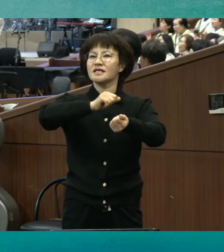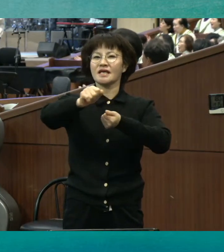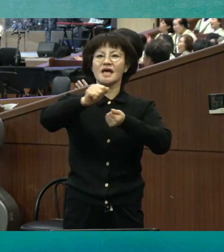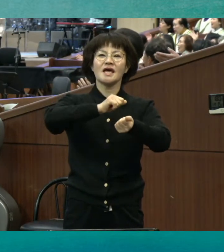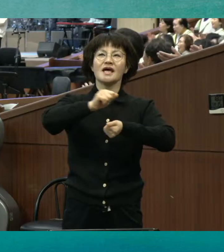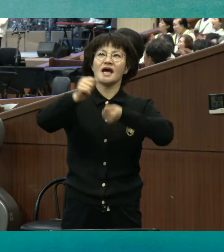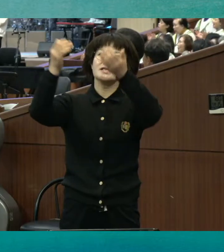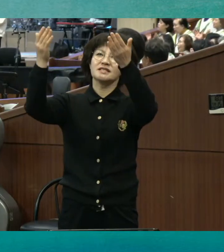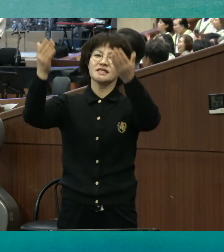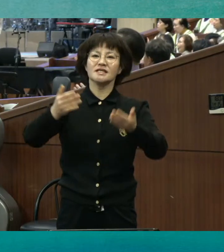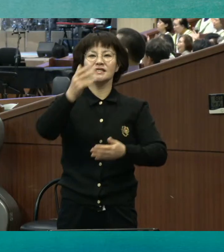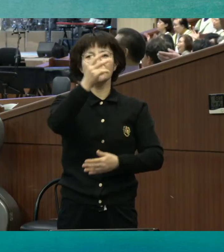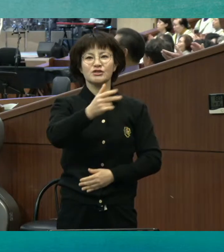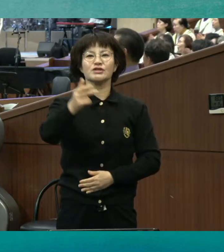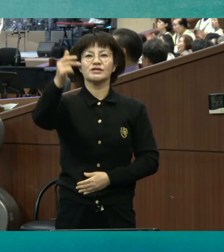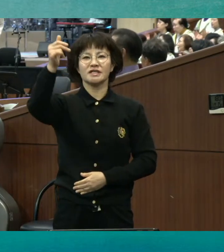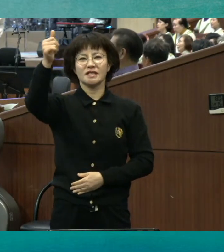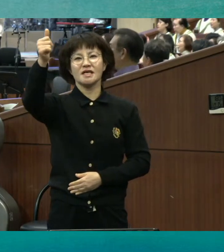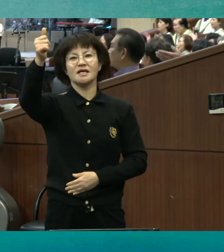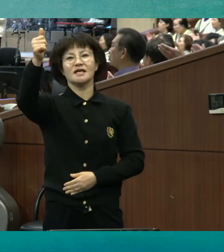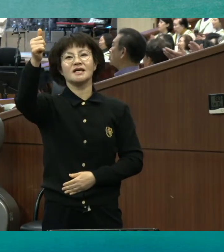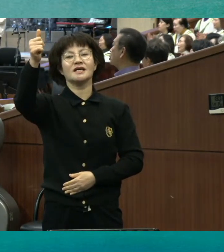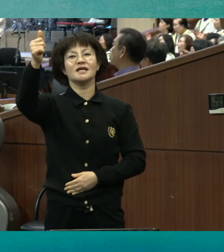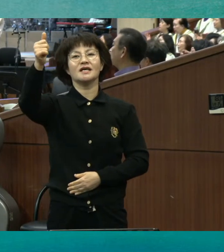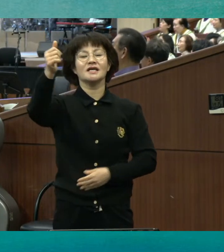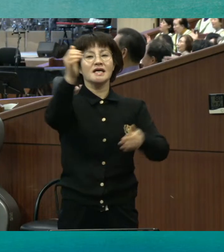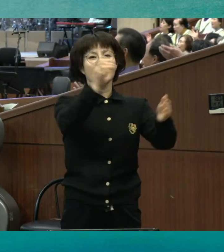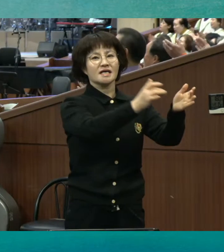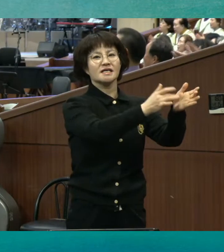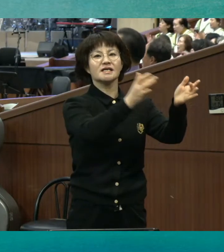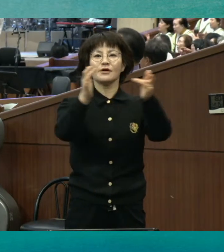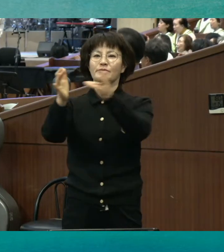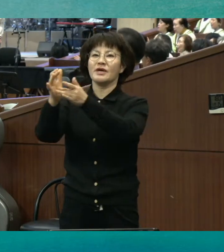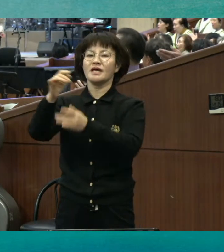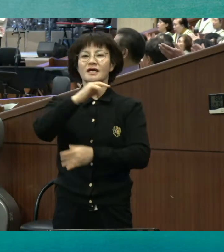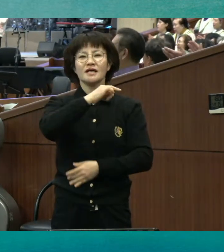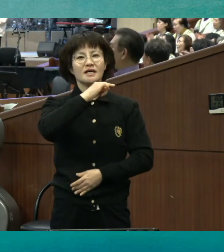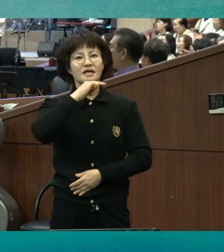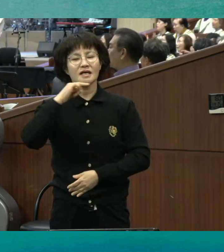깨끗게 하시는 주시니 그의 피